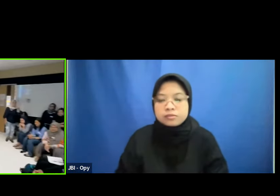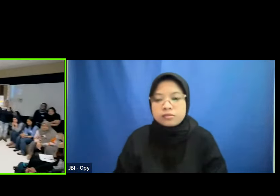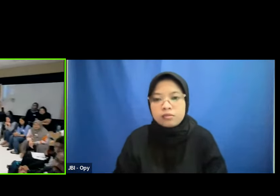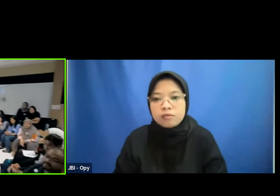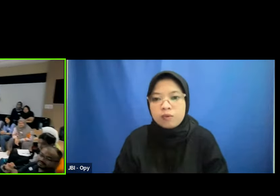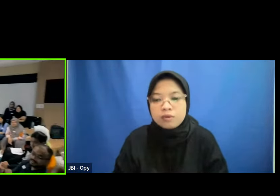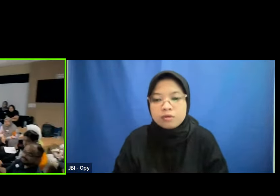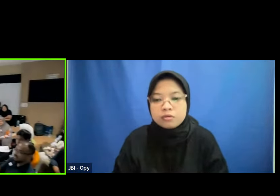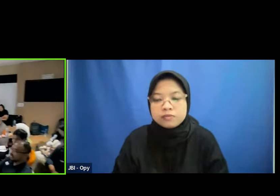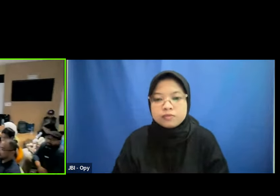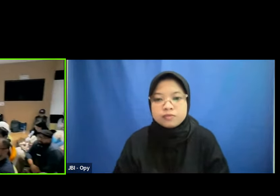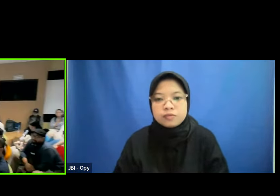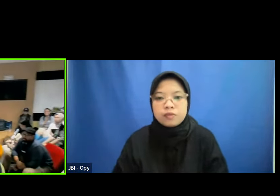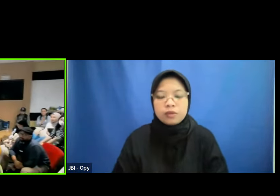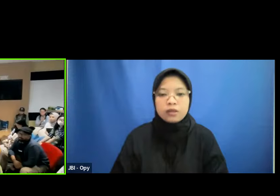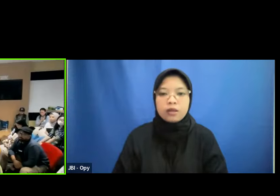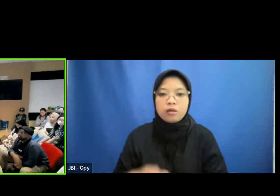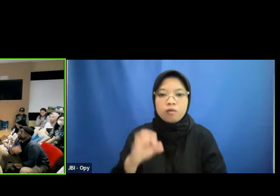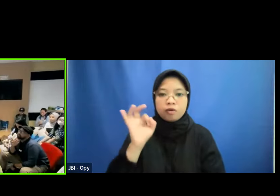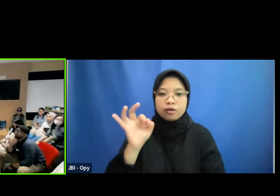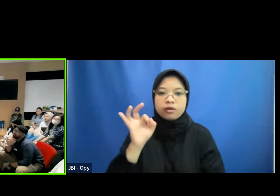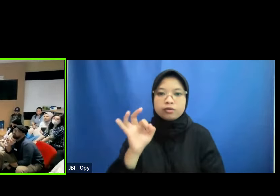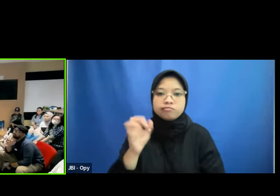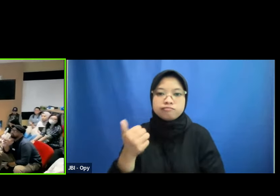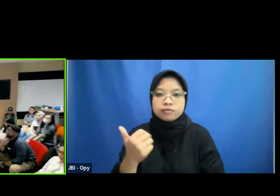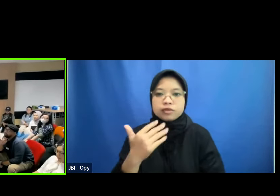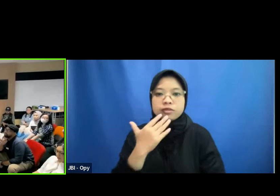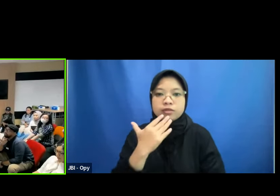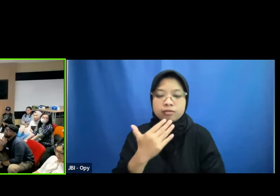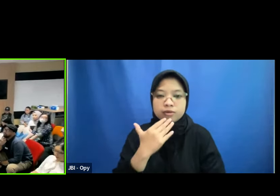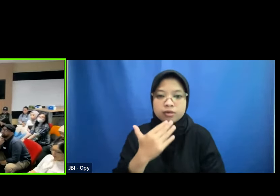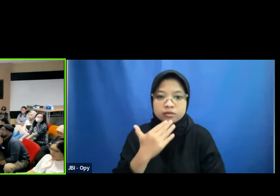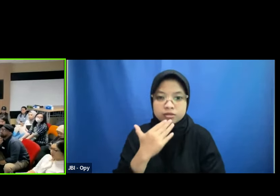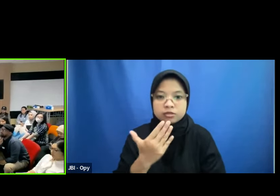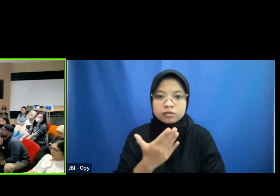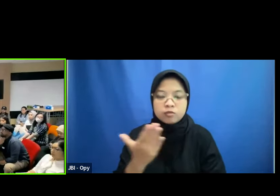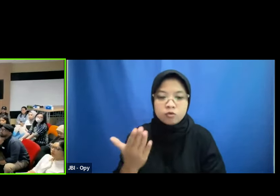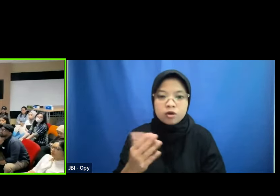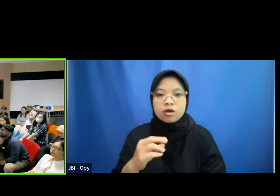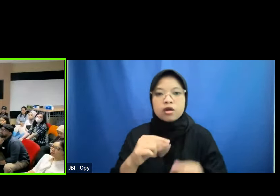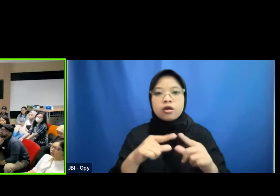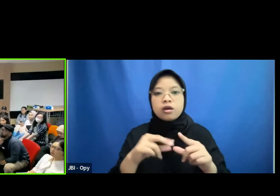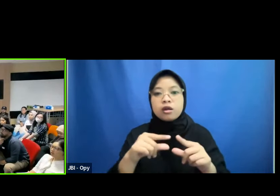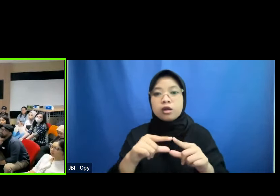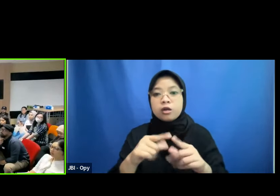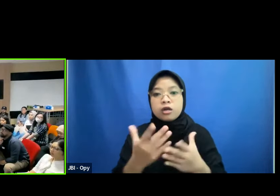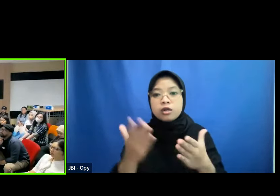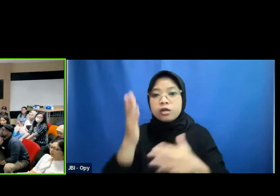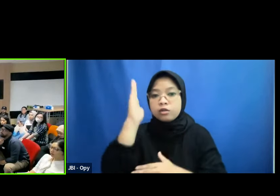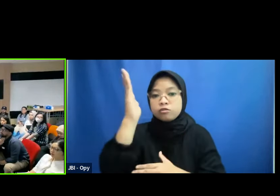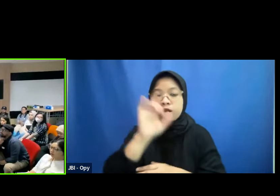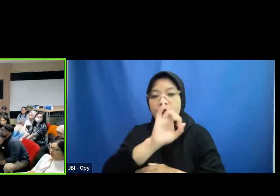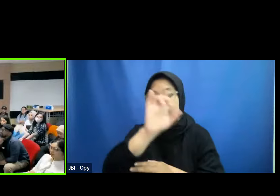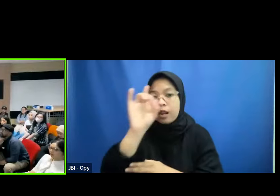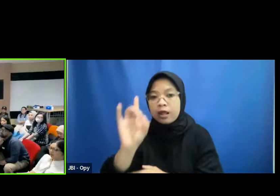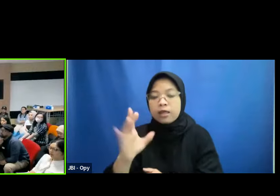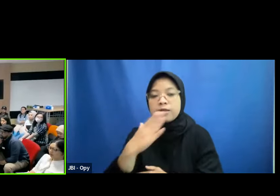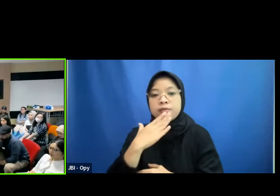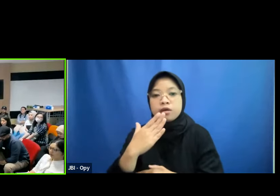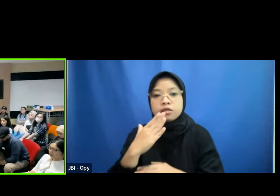usah Oke oke thank you first of all for mararas and all the panel and Also for